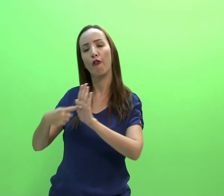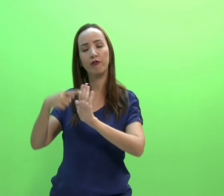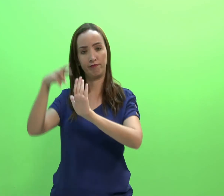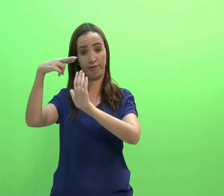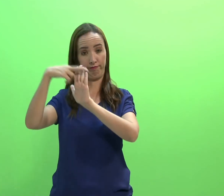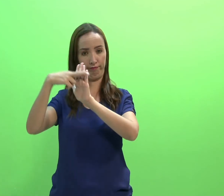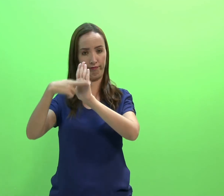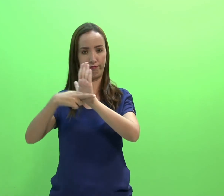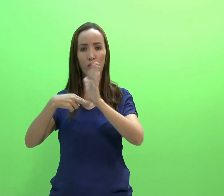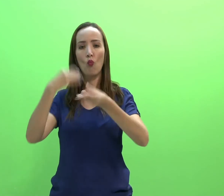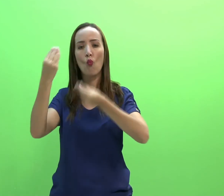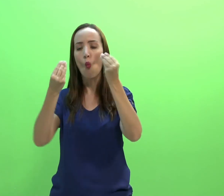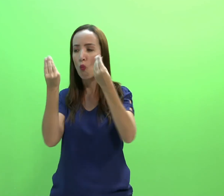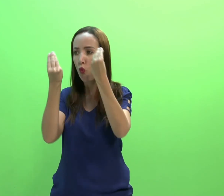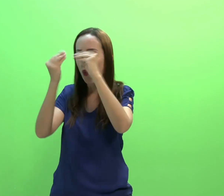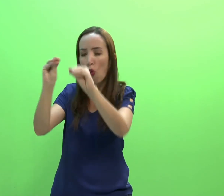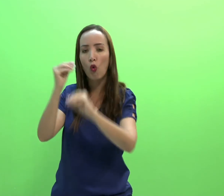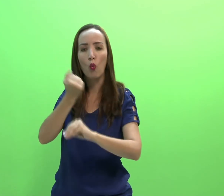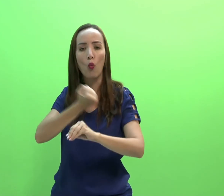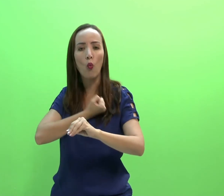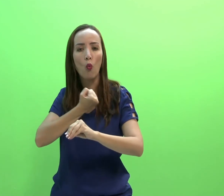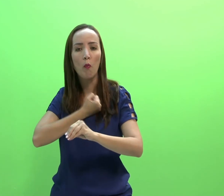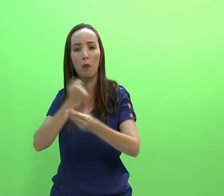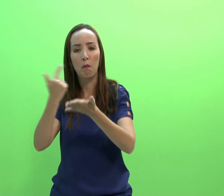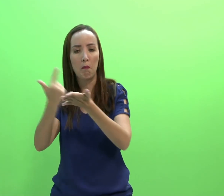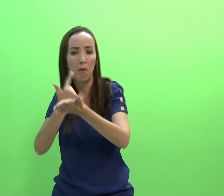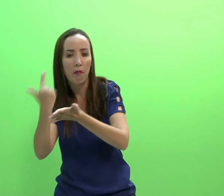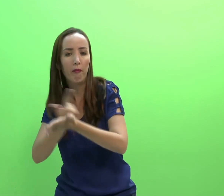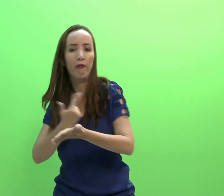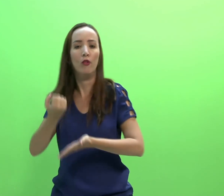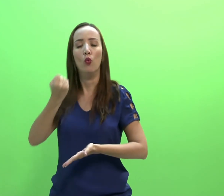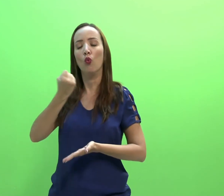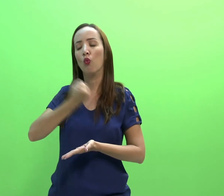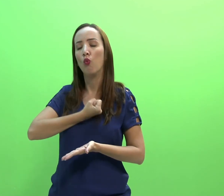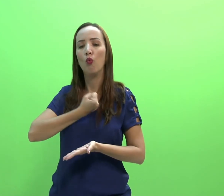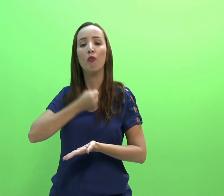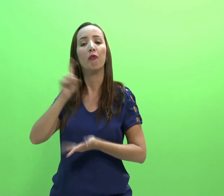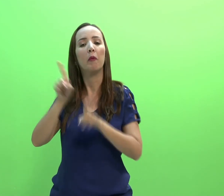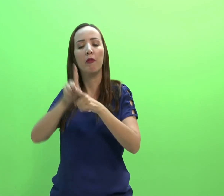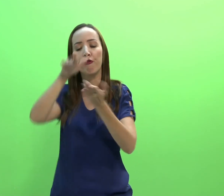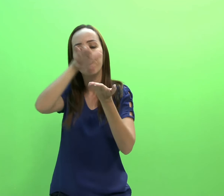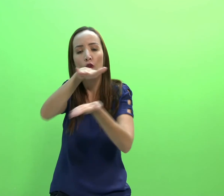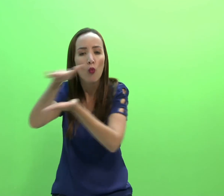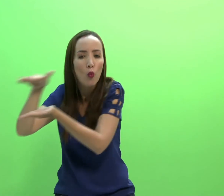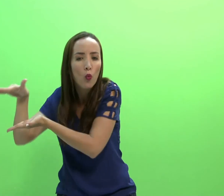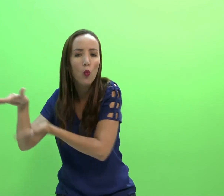Agora, mostraremos as normas referentes à numeração à página.